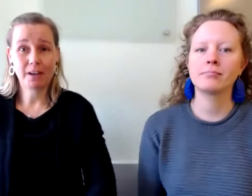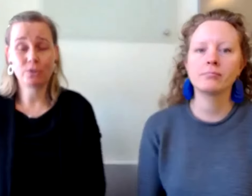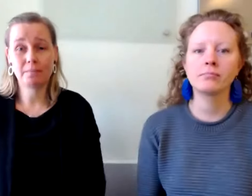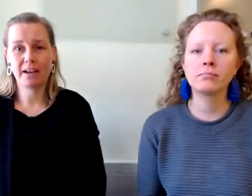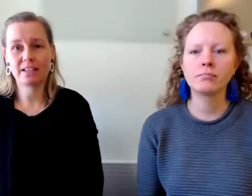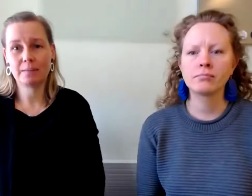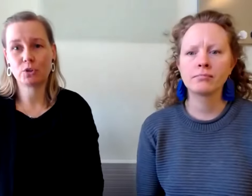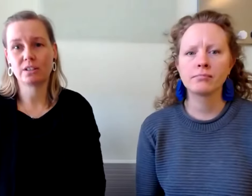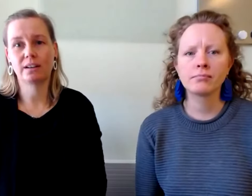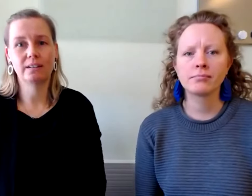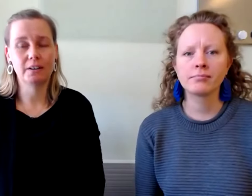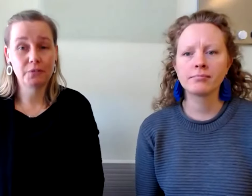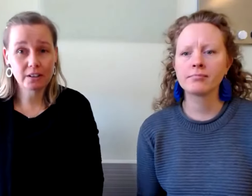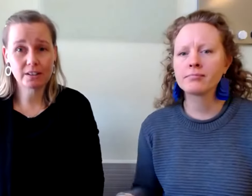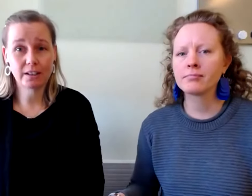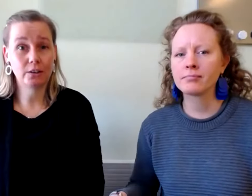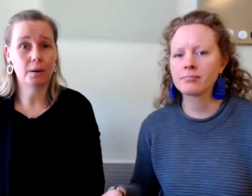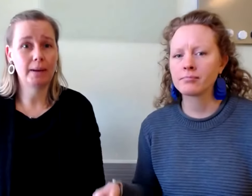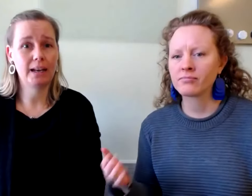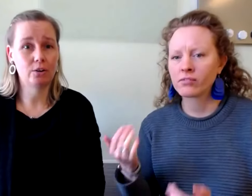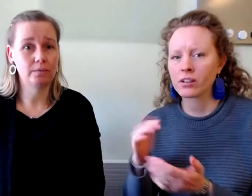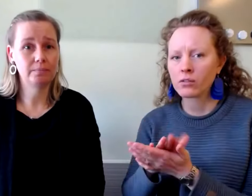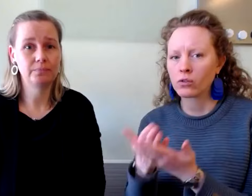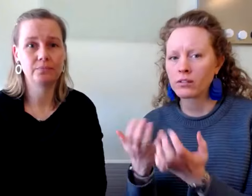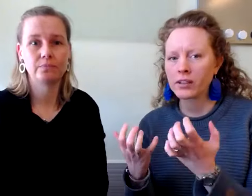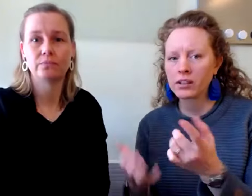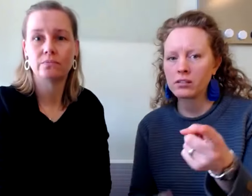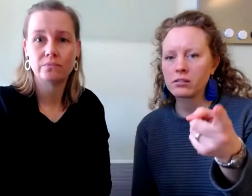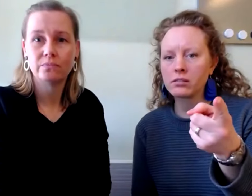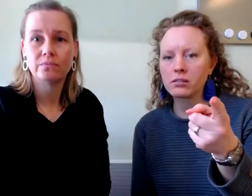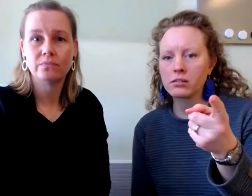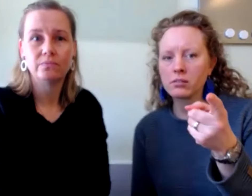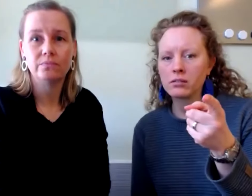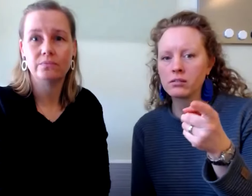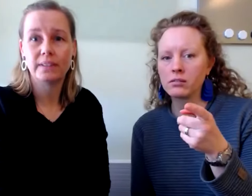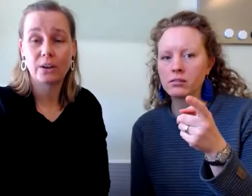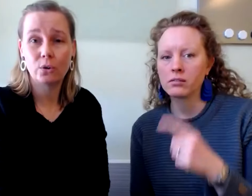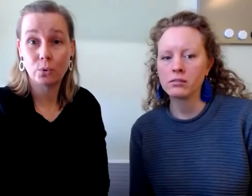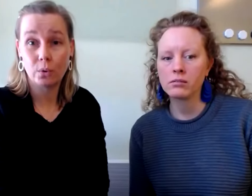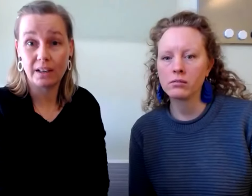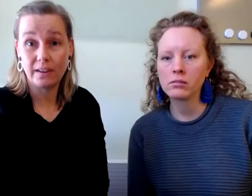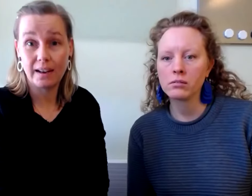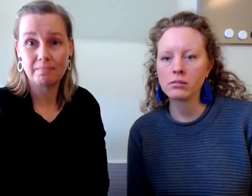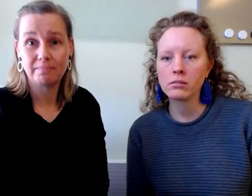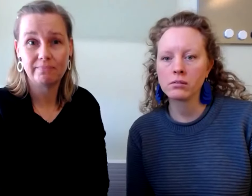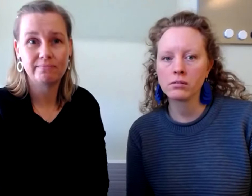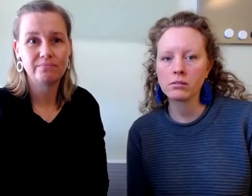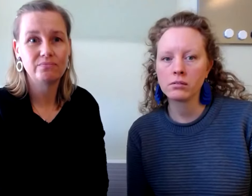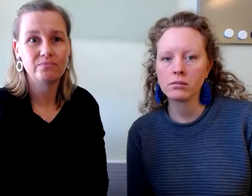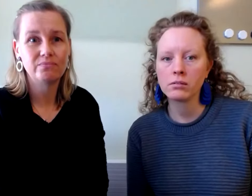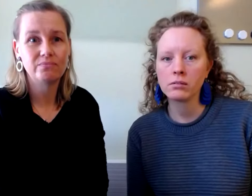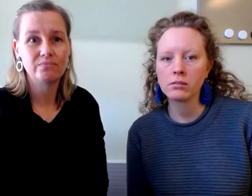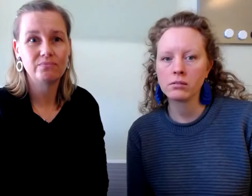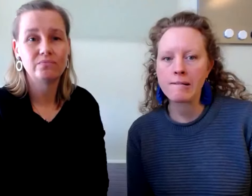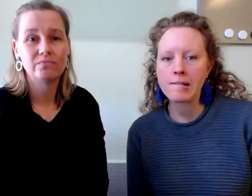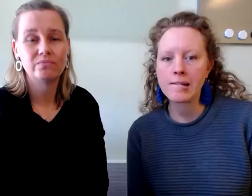Ensiksi haluaisin mainita semmoisesta faktasta, joka meillä on. Hetki, tulkkaus puuttuu. Odota. Näkyykö tulkit vielä? Ei,